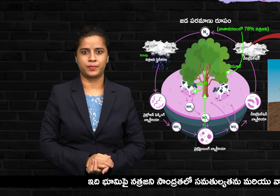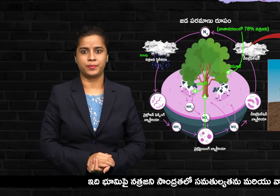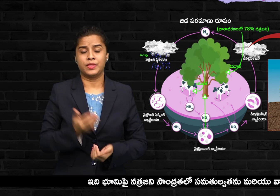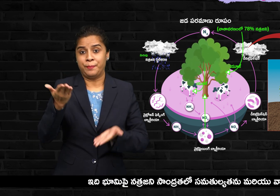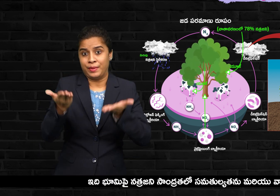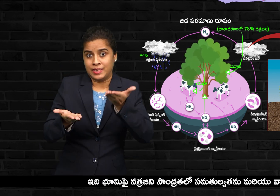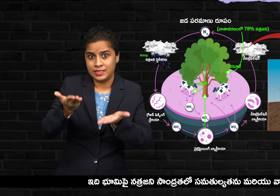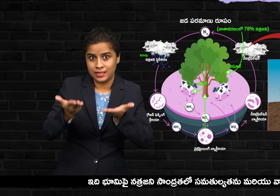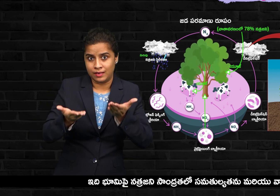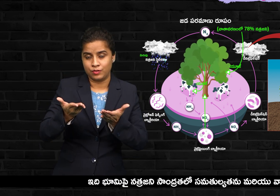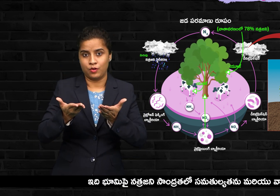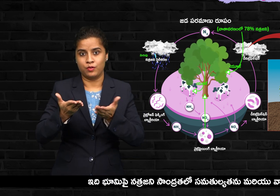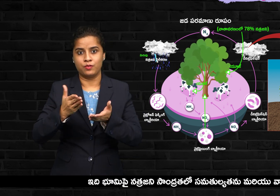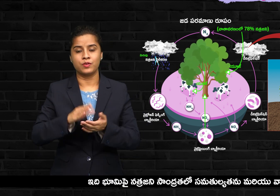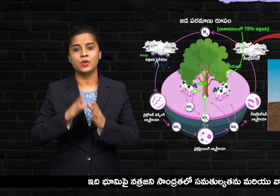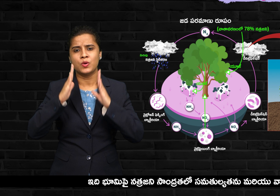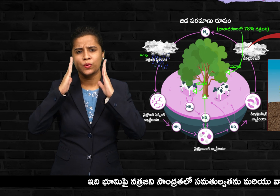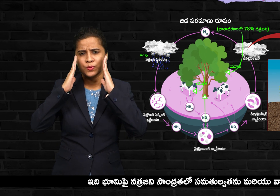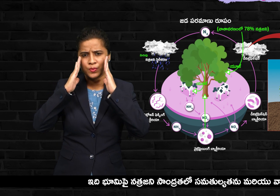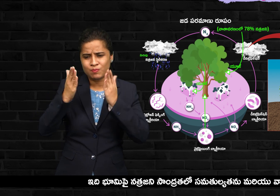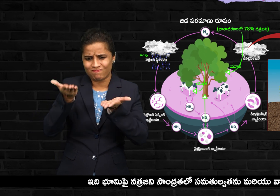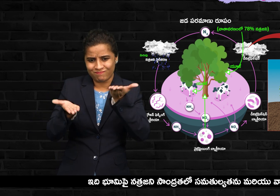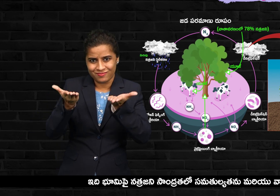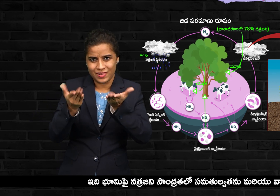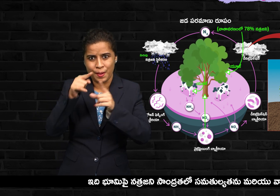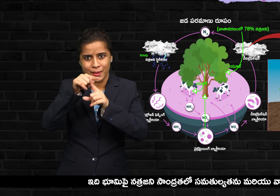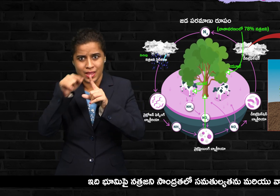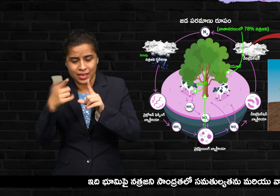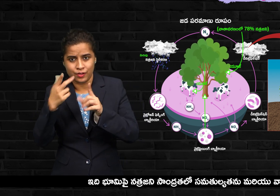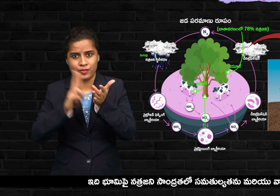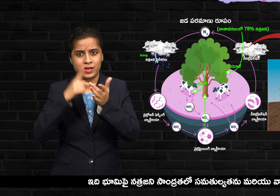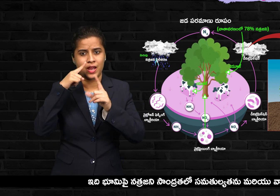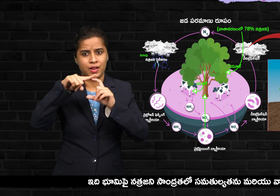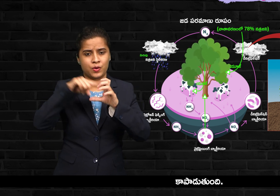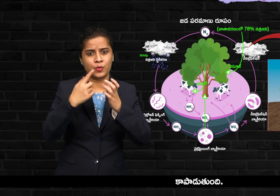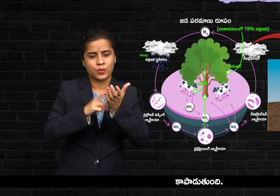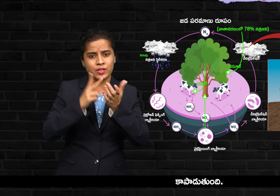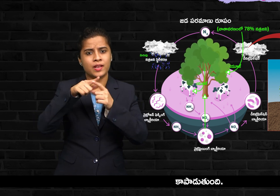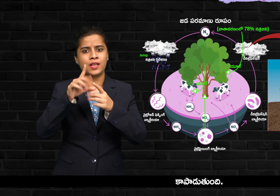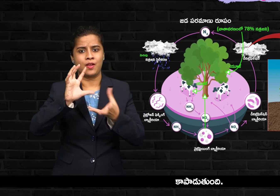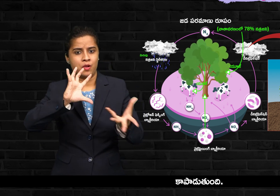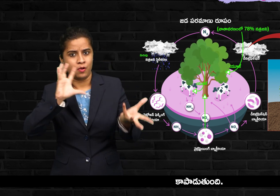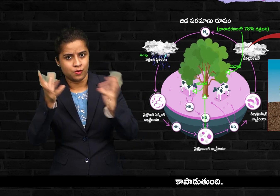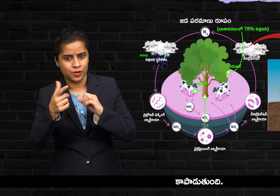3. ఇది భూమిపై నత్రజని సాంద్రతలో సమతుల్యతను మరియు వాతావరణం కాపాడుతుంది.